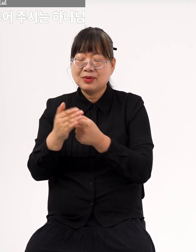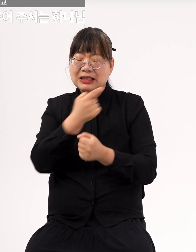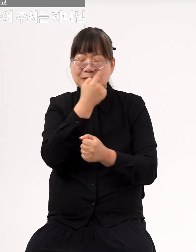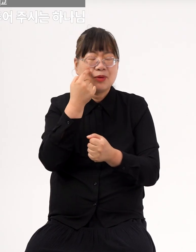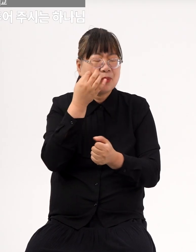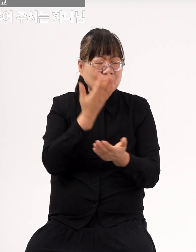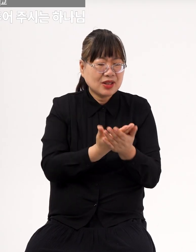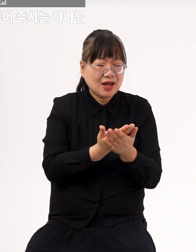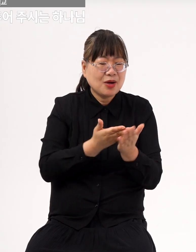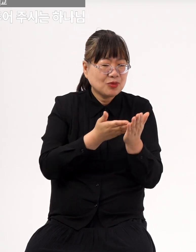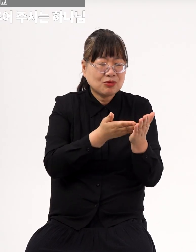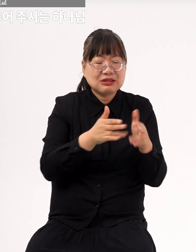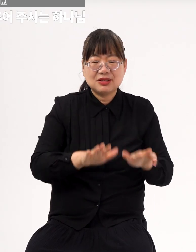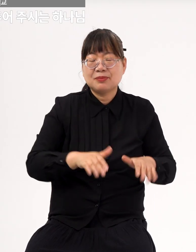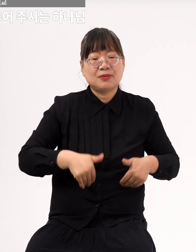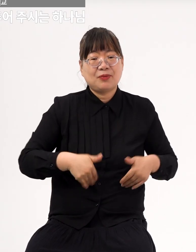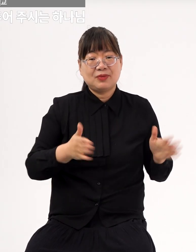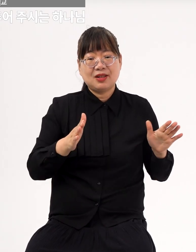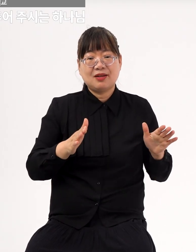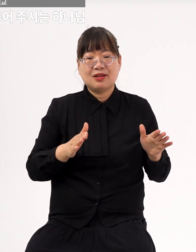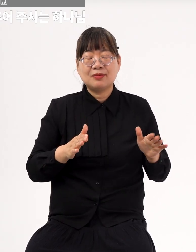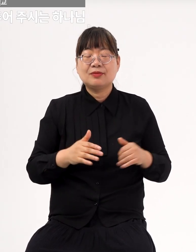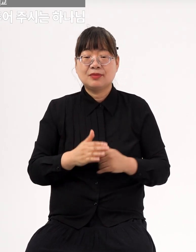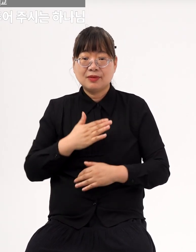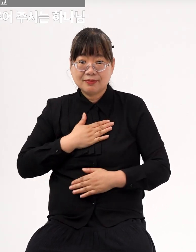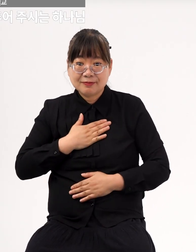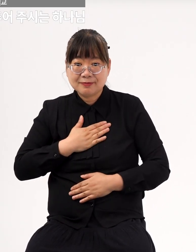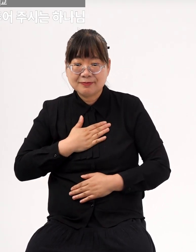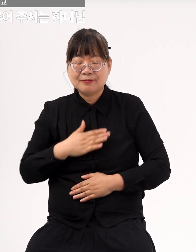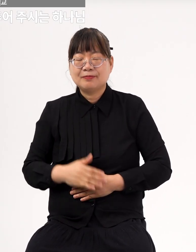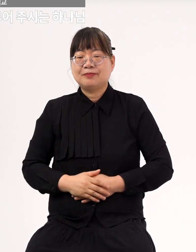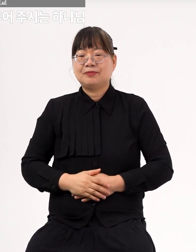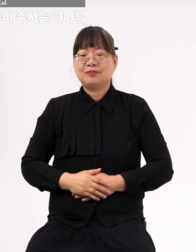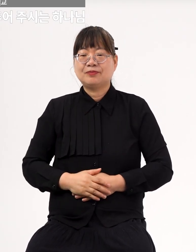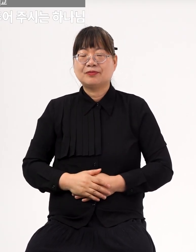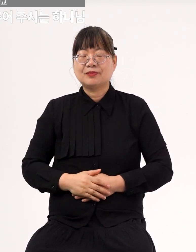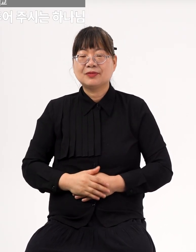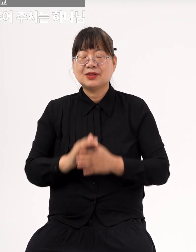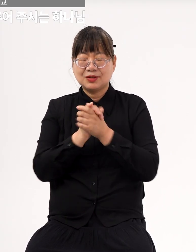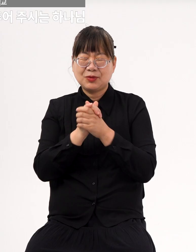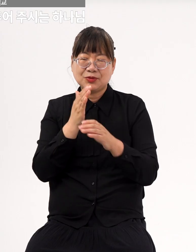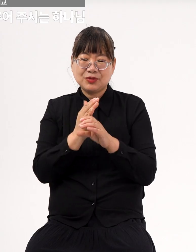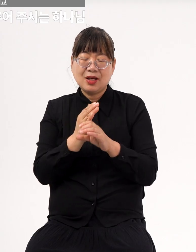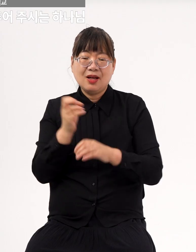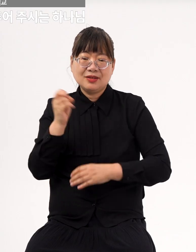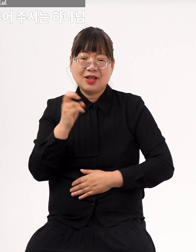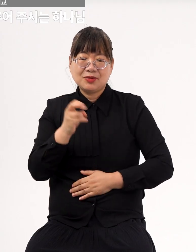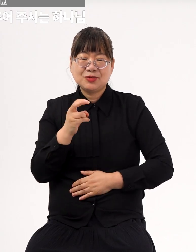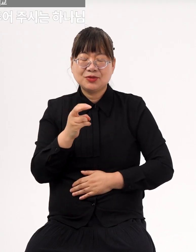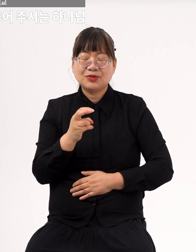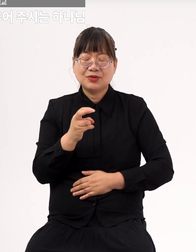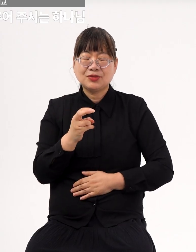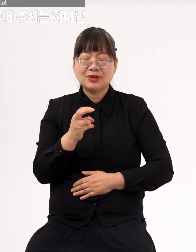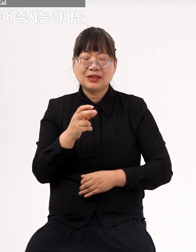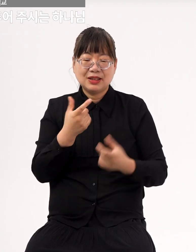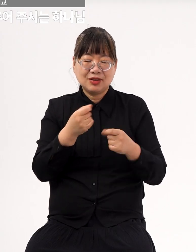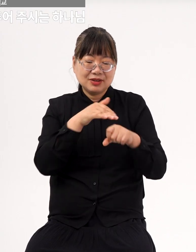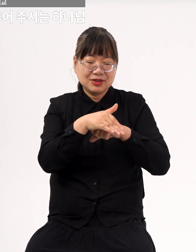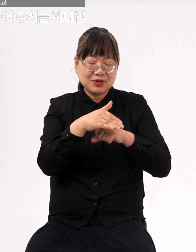없죠. 그래서 이걸 일반화시켜서는 안 됩니다. 기도 가운데 자꾸 이런 식으로 기도하는 분들